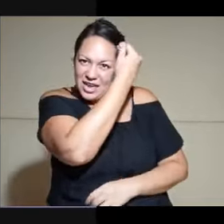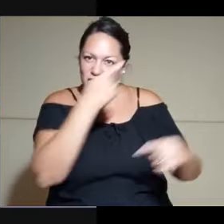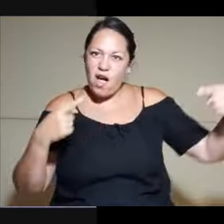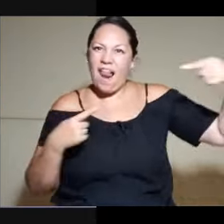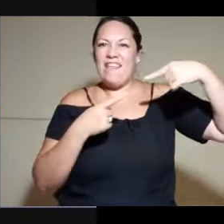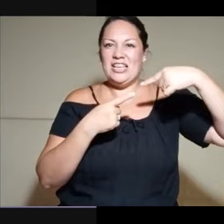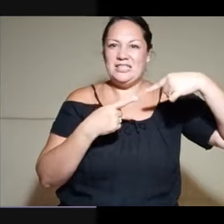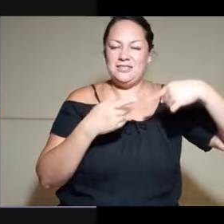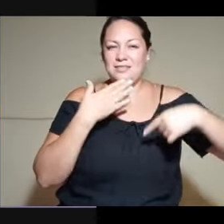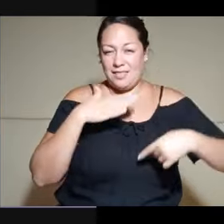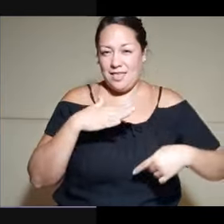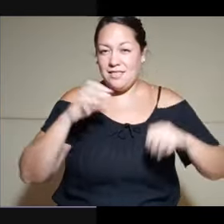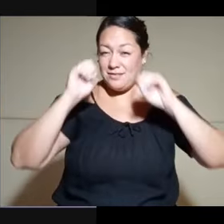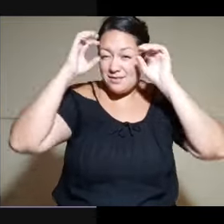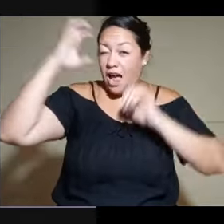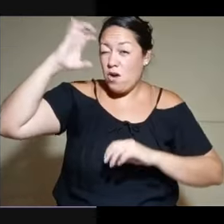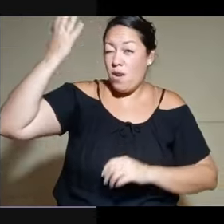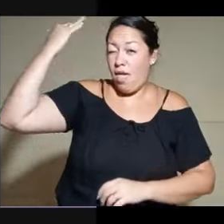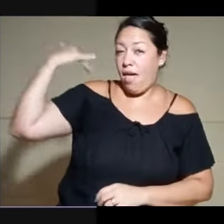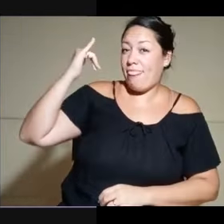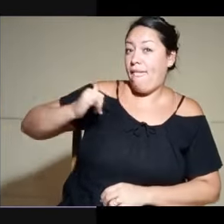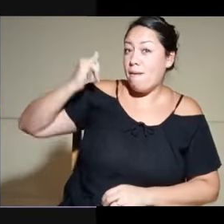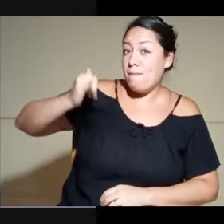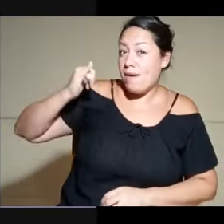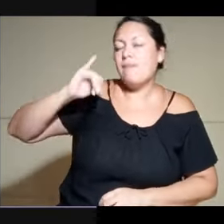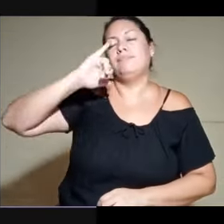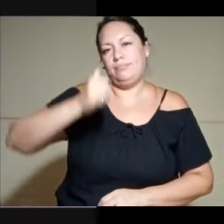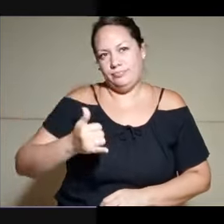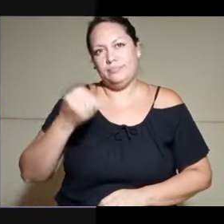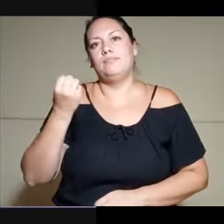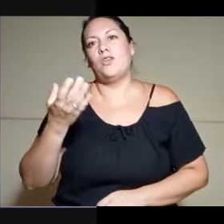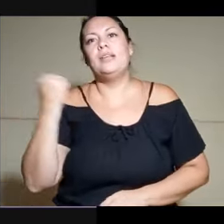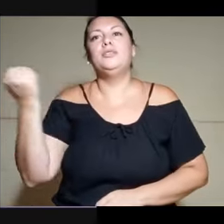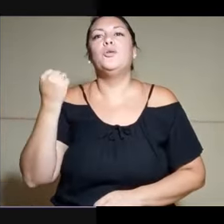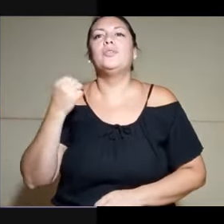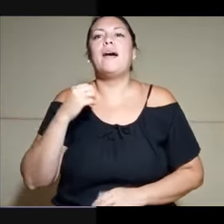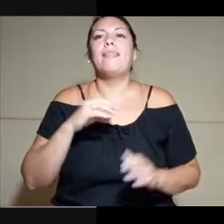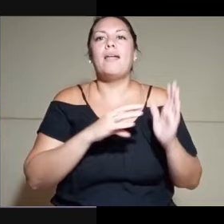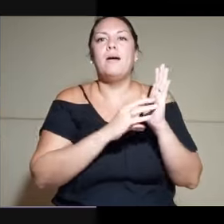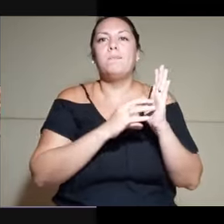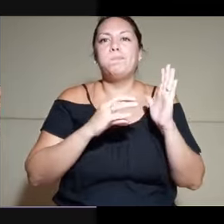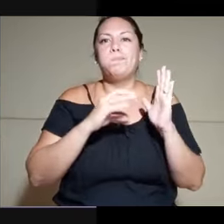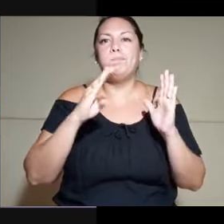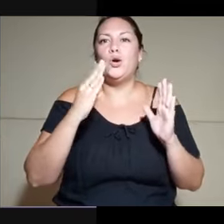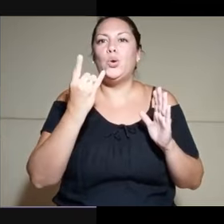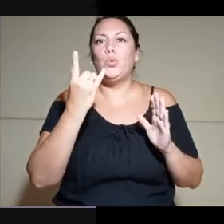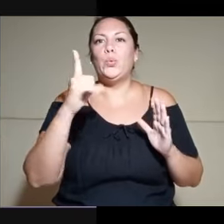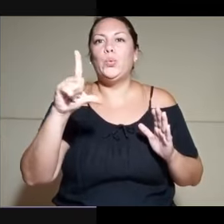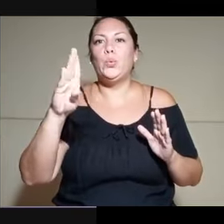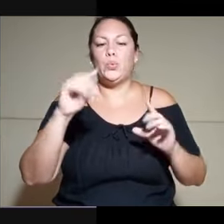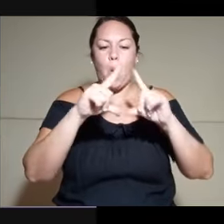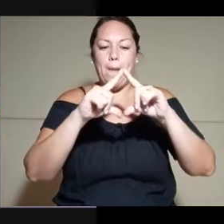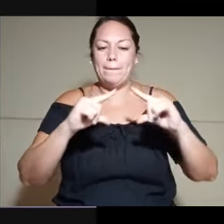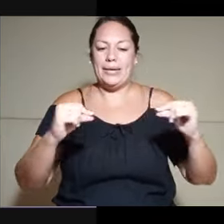ser izquierdas. ¿Se acuerdan? Bien, entonces por eso es importante también el bulbo, porque en la zona de las pirámides Sí, vulvares profe. se